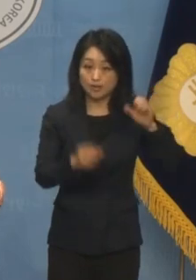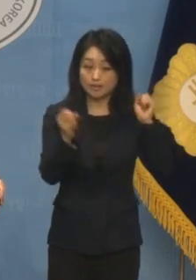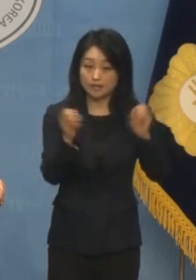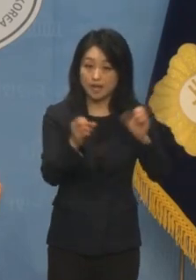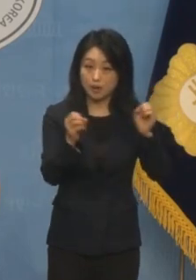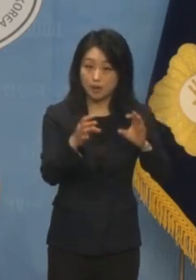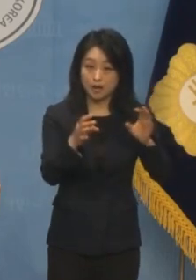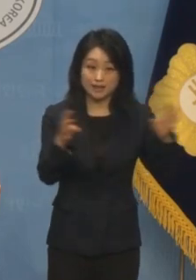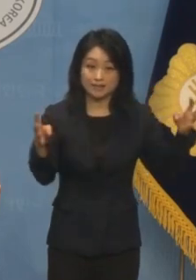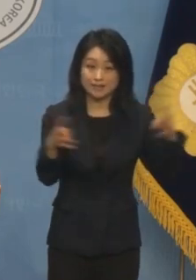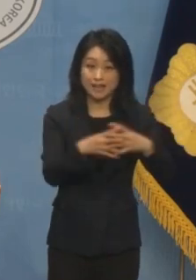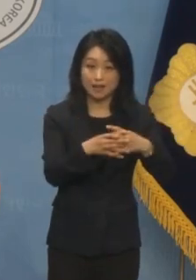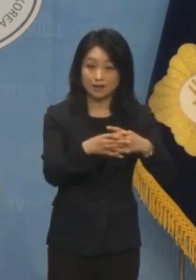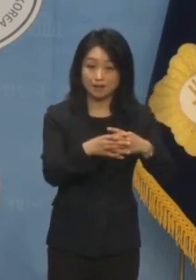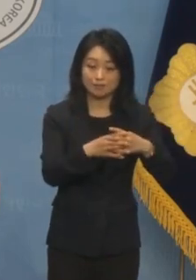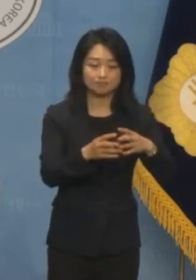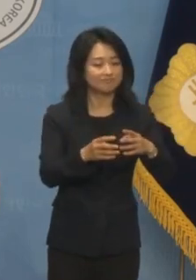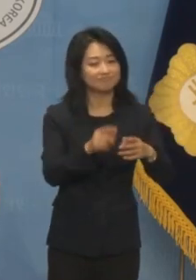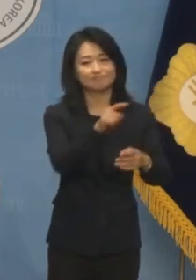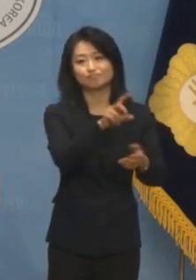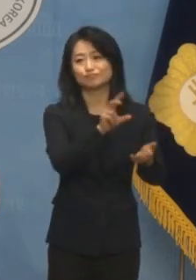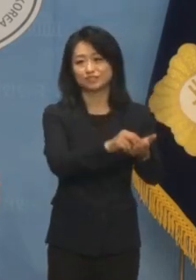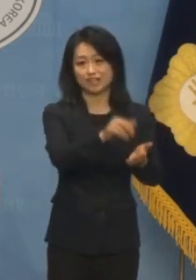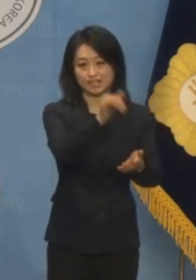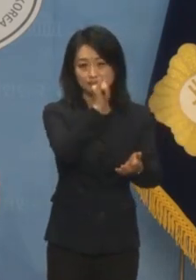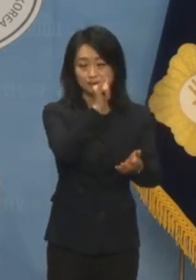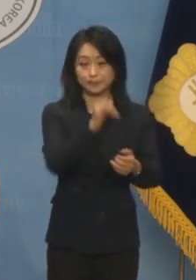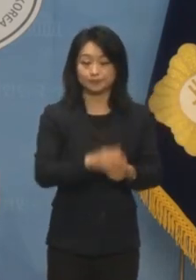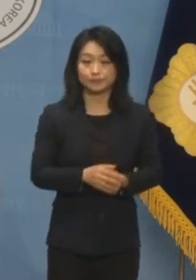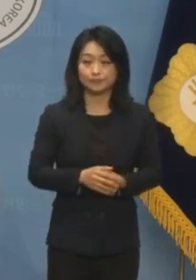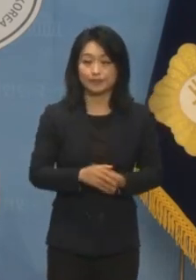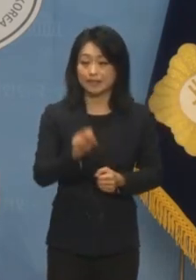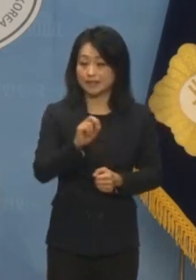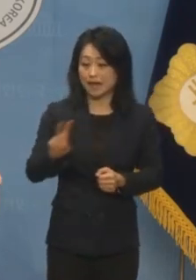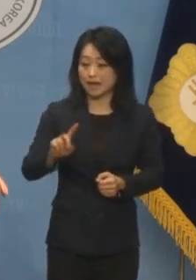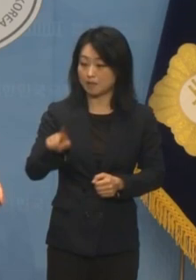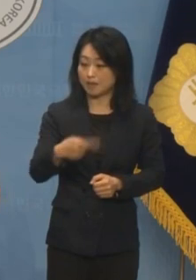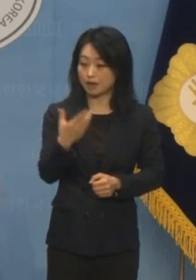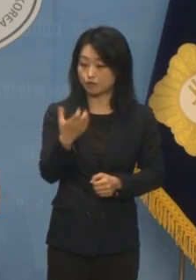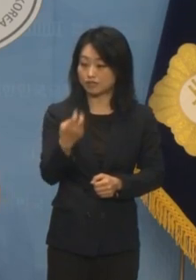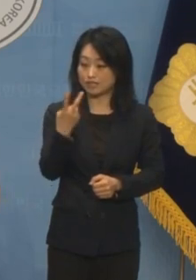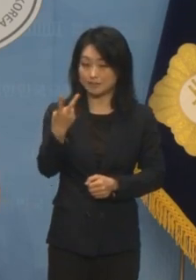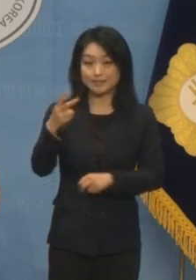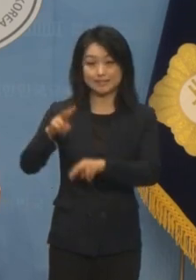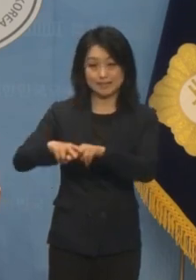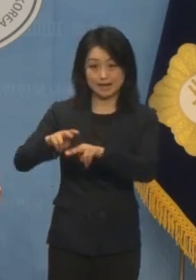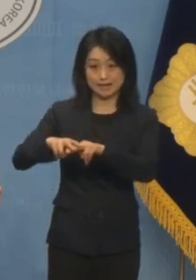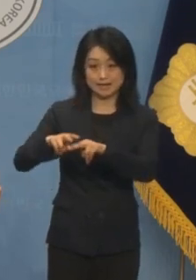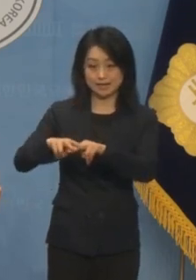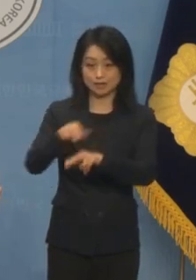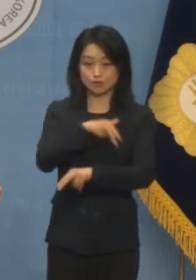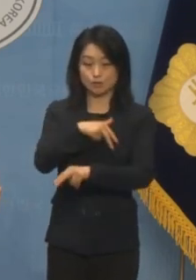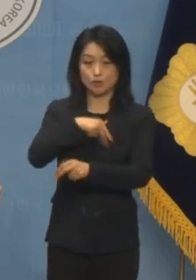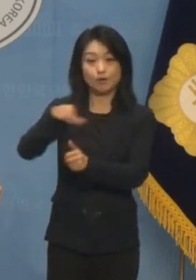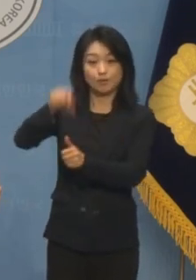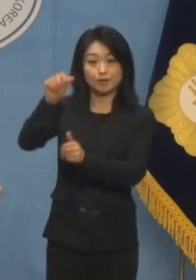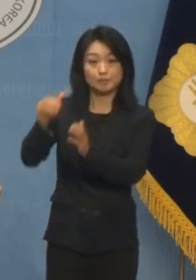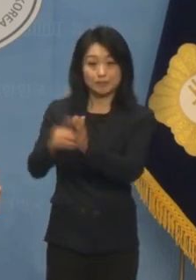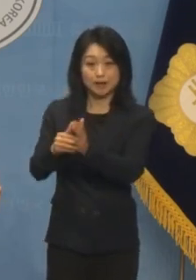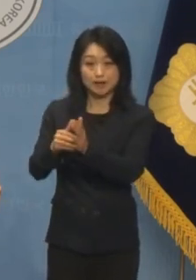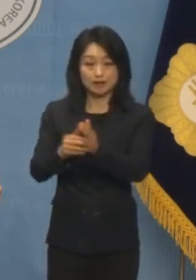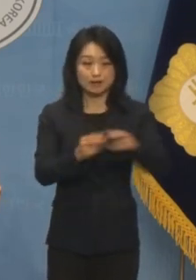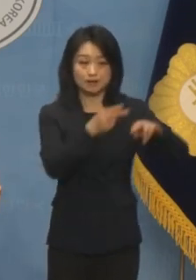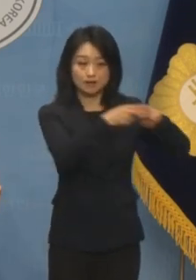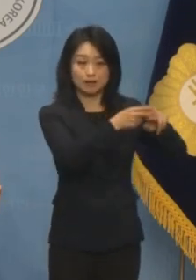건 뻔뻔한 자가당착입니다. 야권 192석은 정가의 보도처럼 휘둘렀던 권력